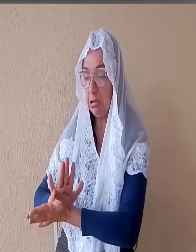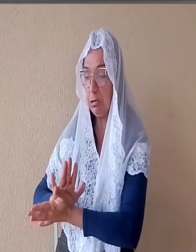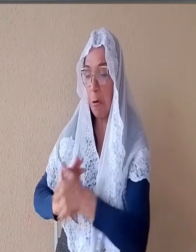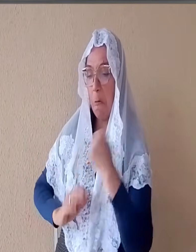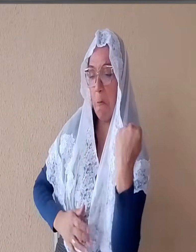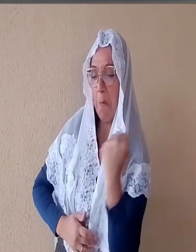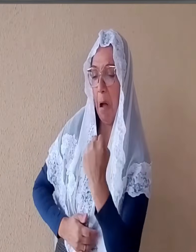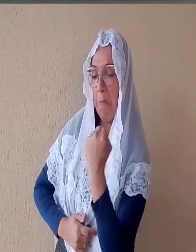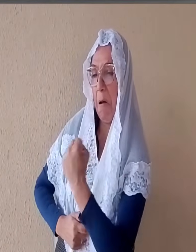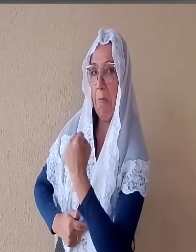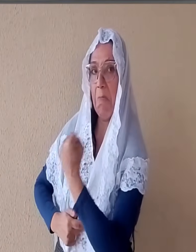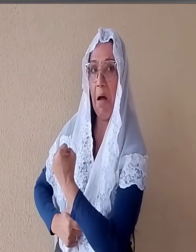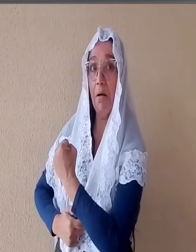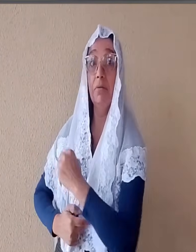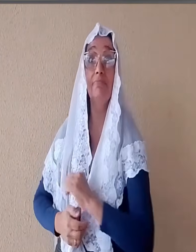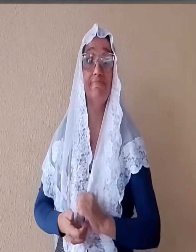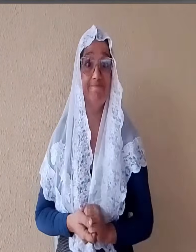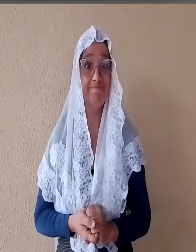2 Samuel, não é isso?